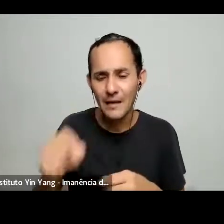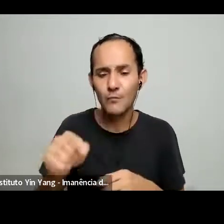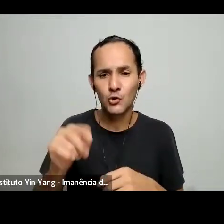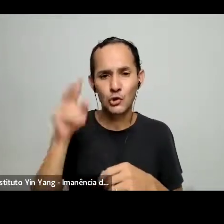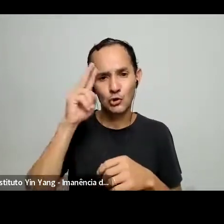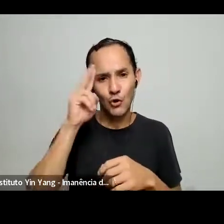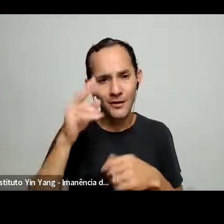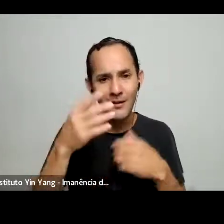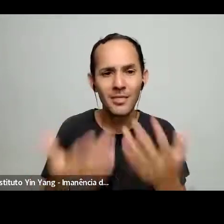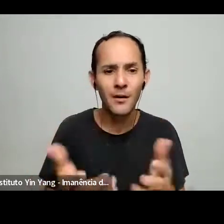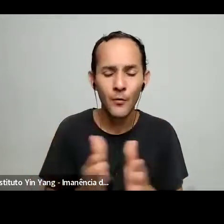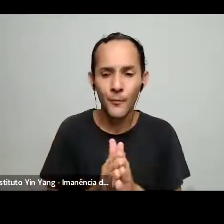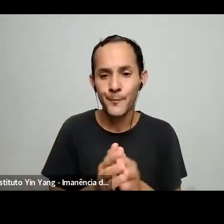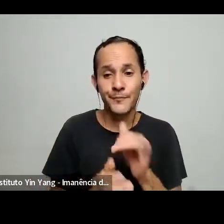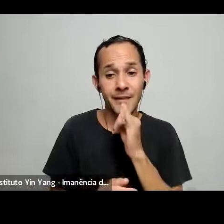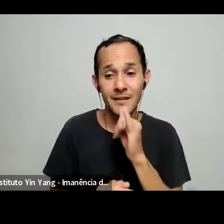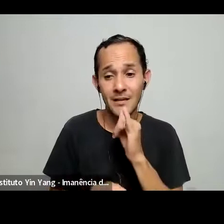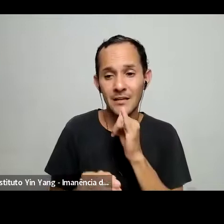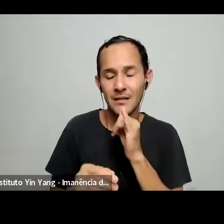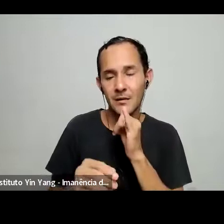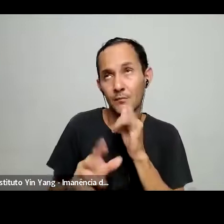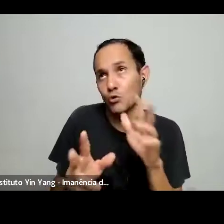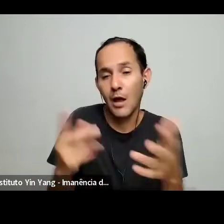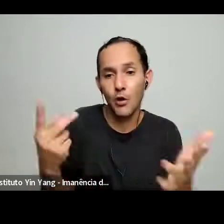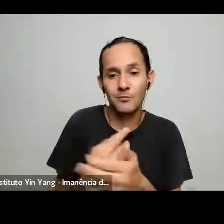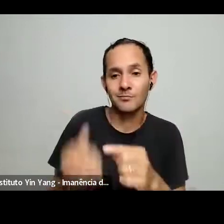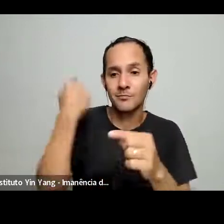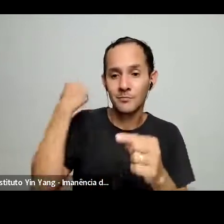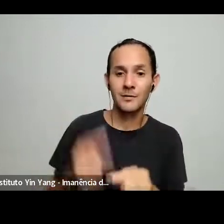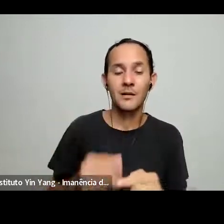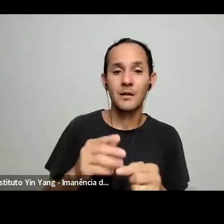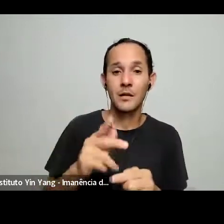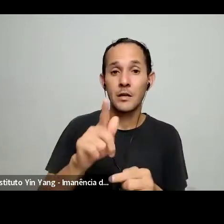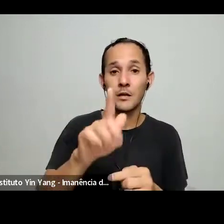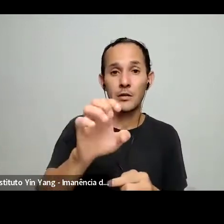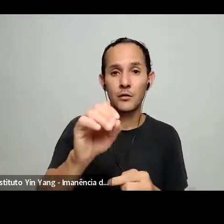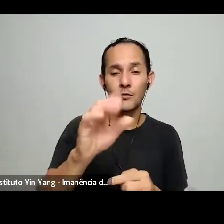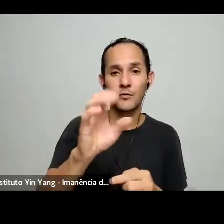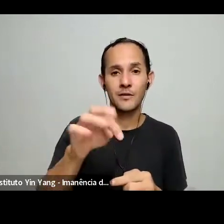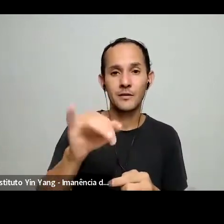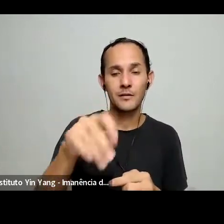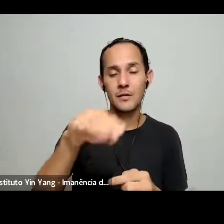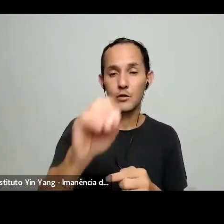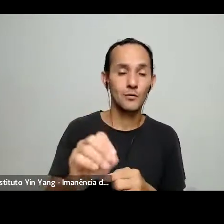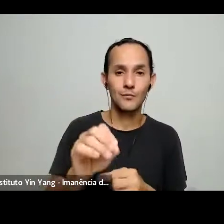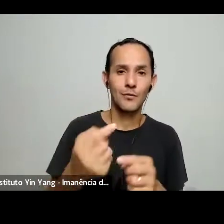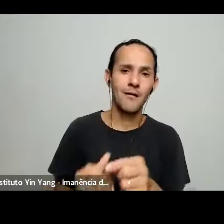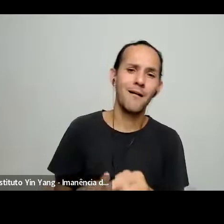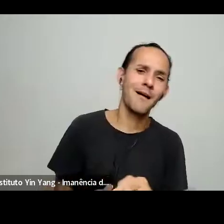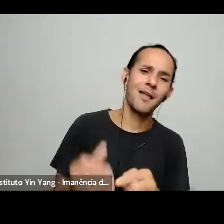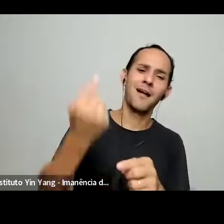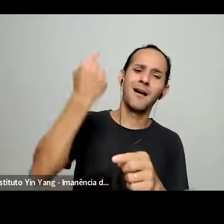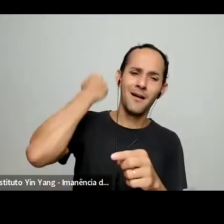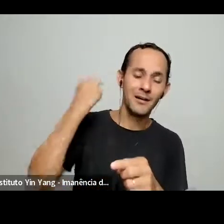né? Então, um exemplo histórico foi o geocentrismo mesmo. No século II, por exemplo, a